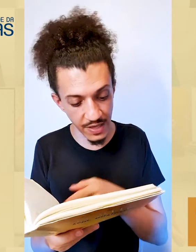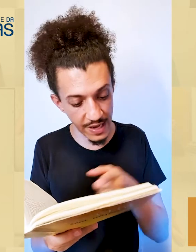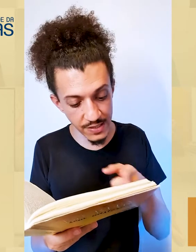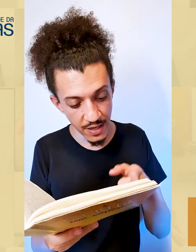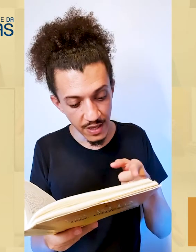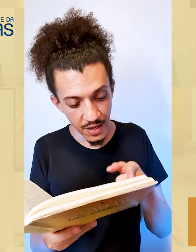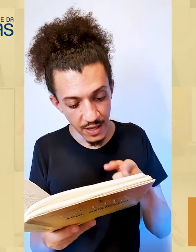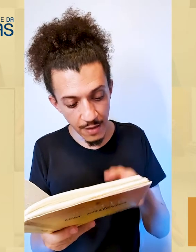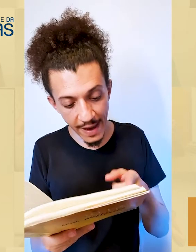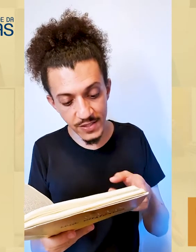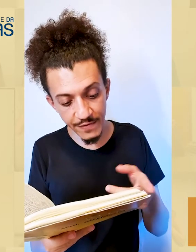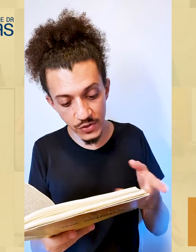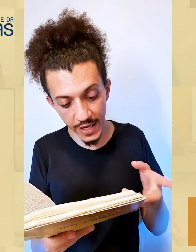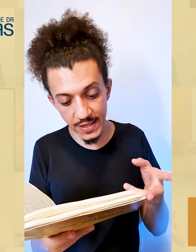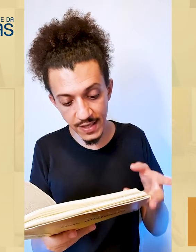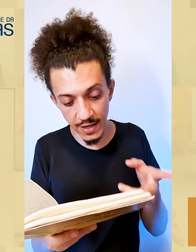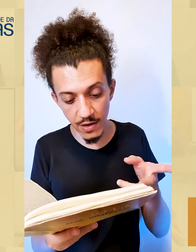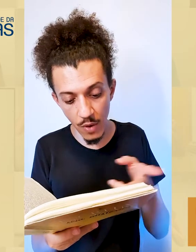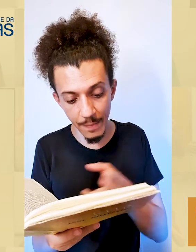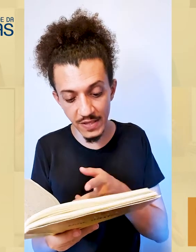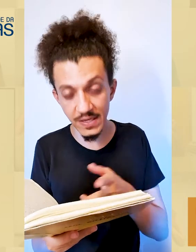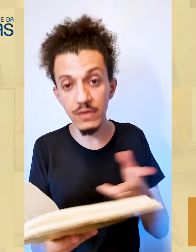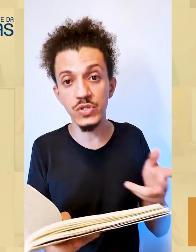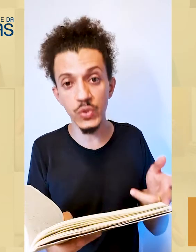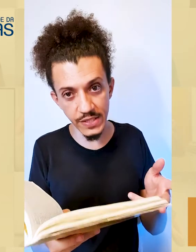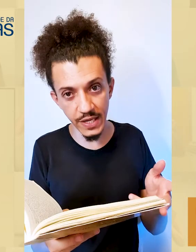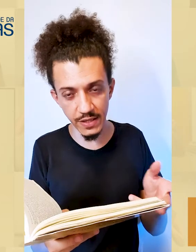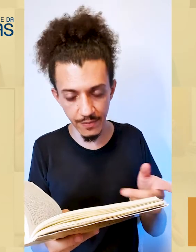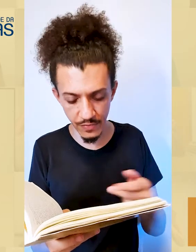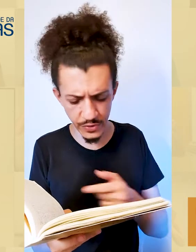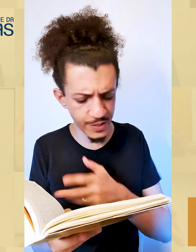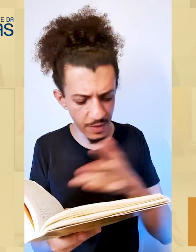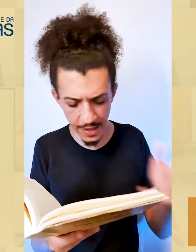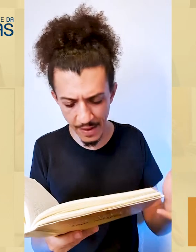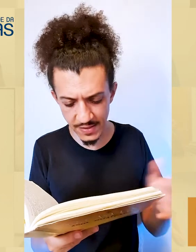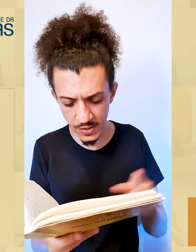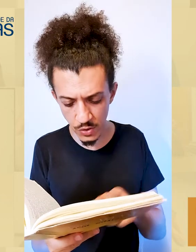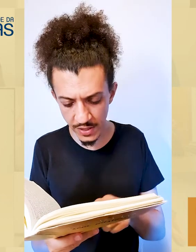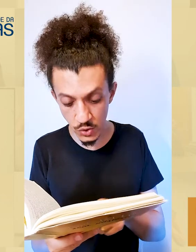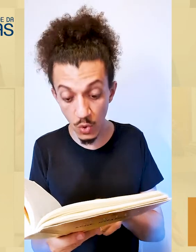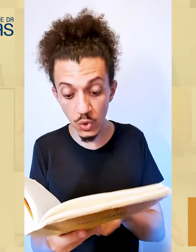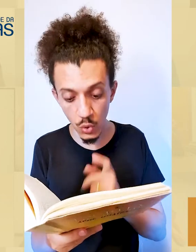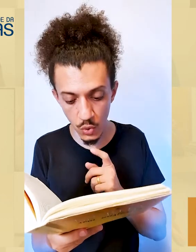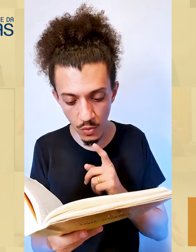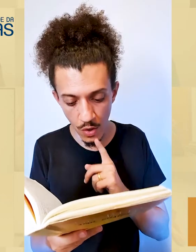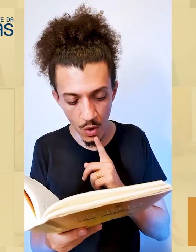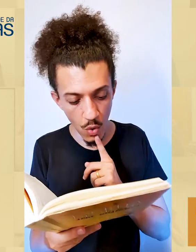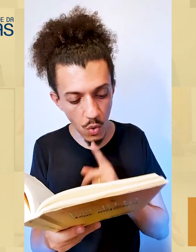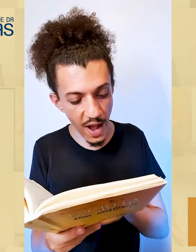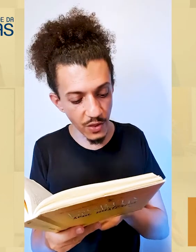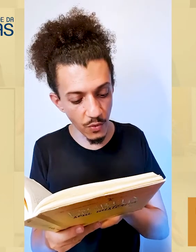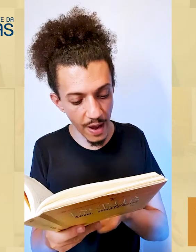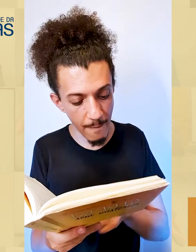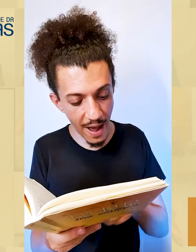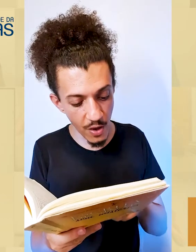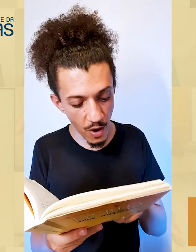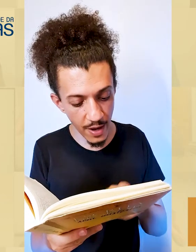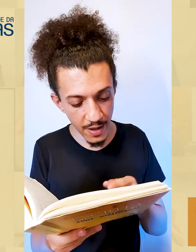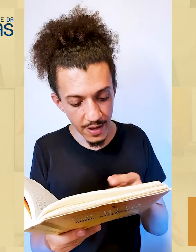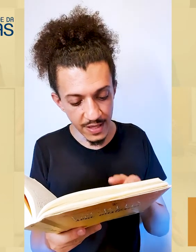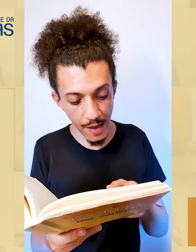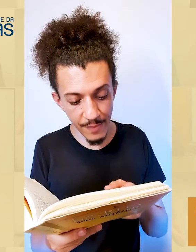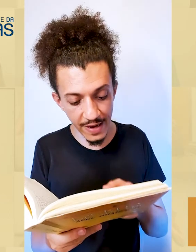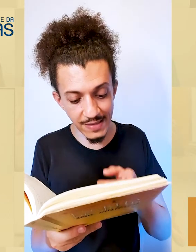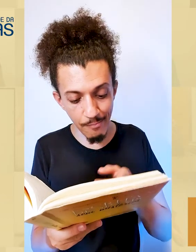língua de sinais, e que mais difícil ainda seria o aprendizado de sua escrita. Eu expliquei bastante sobre isso. Contudo, o quadro é